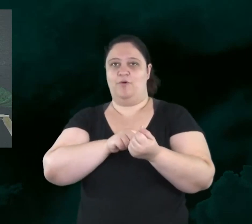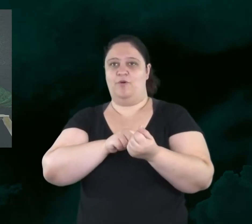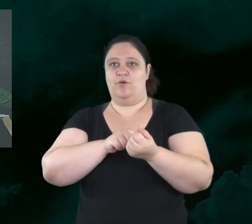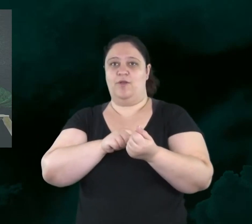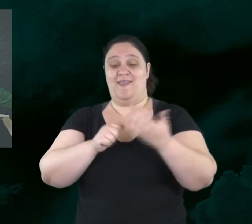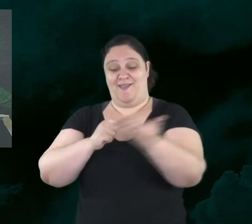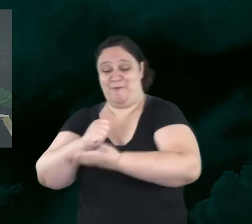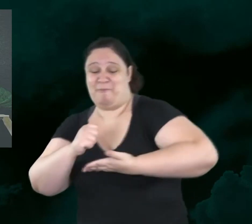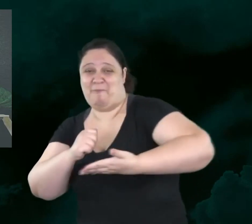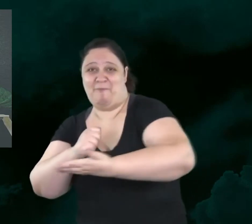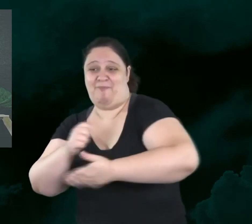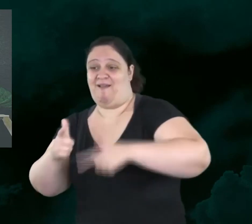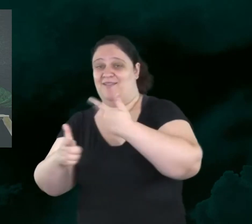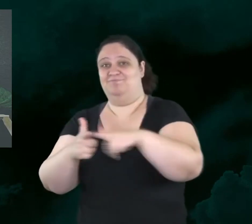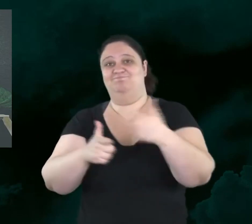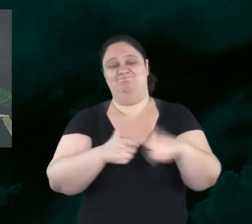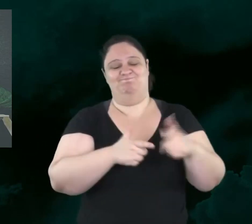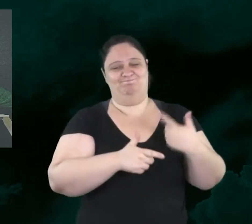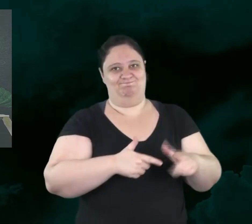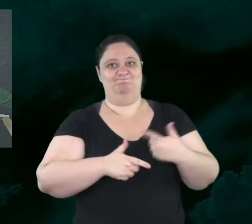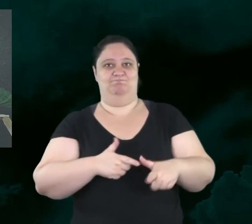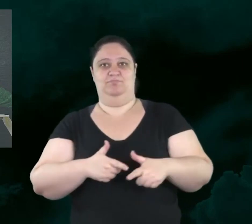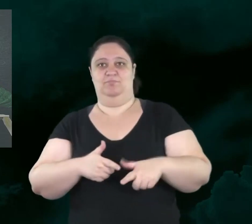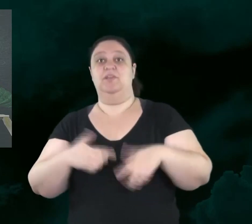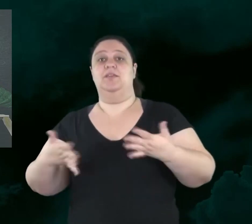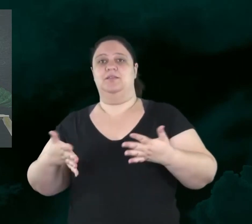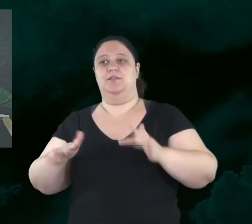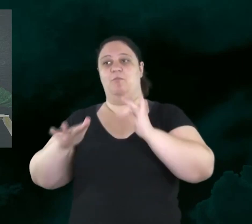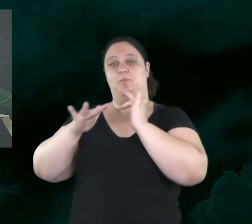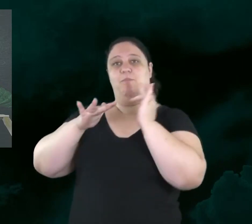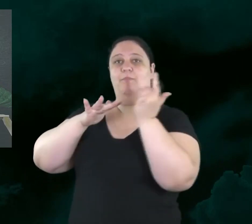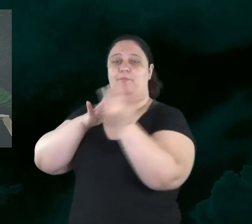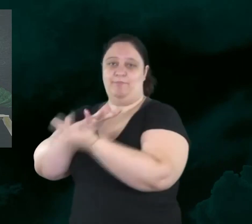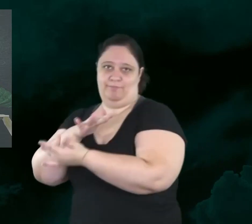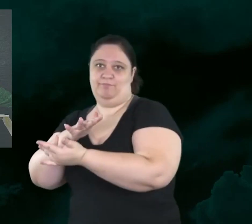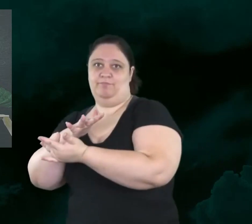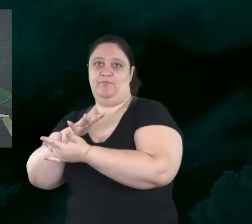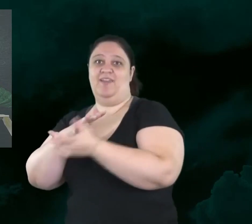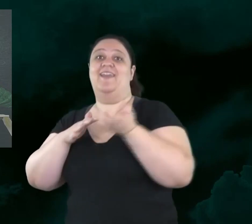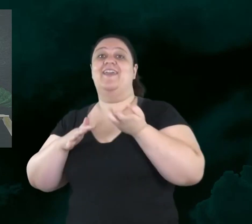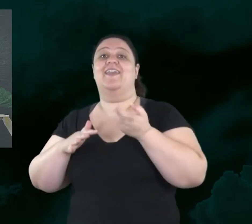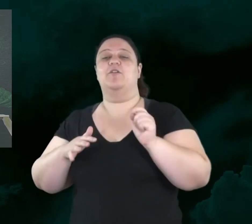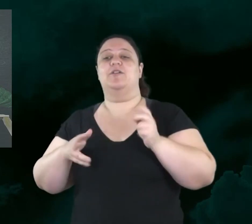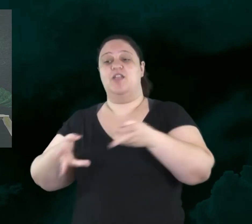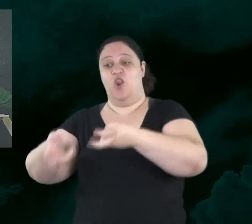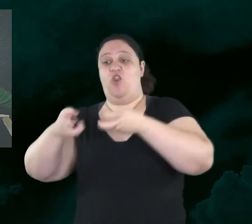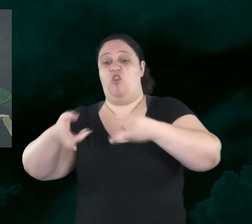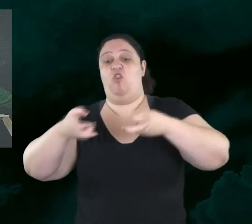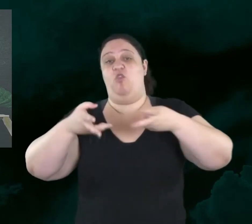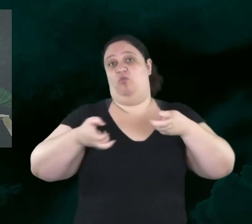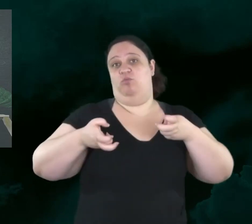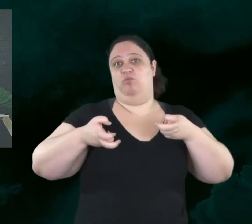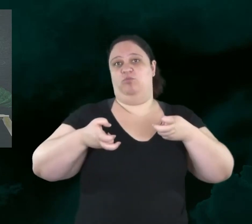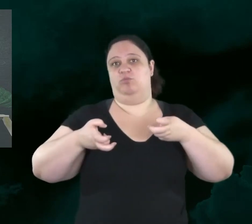males. Essas mídias sociais visam lucro. Ninguém trabalha sem